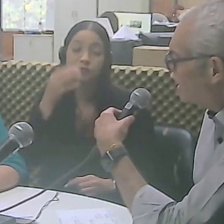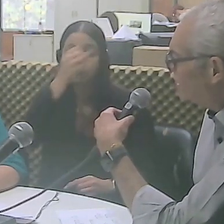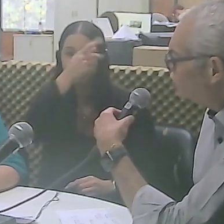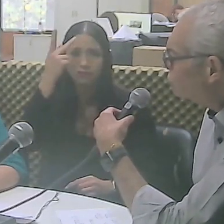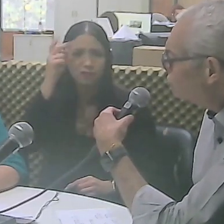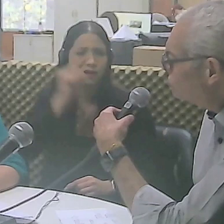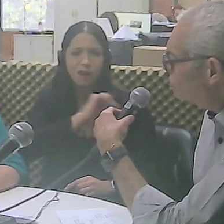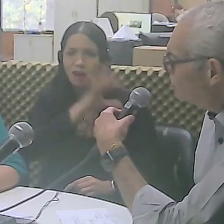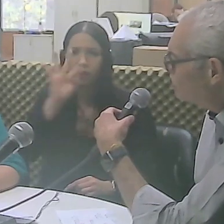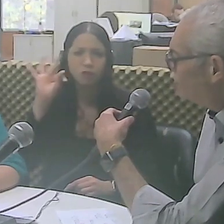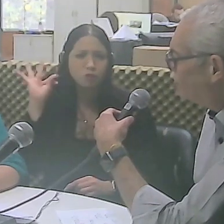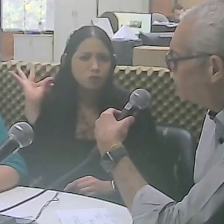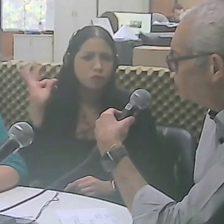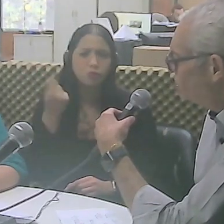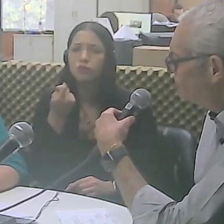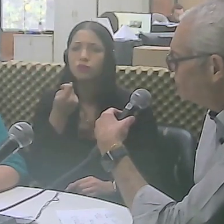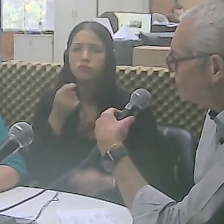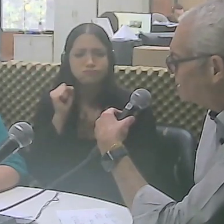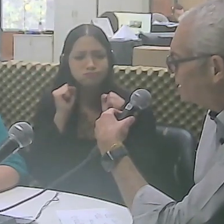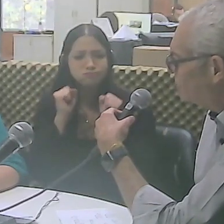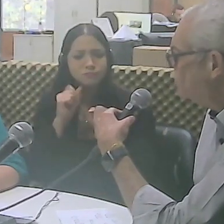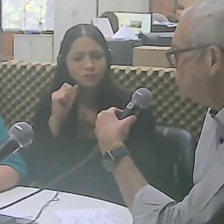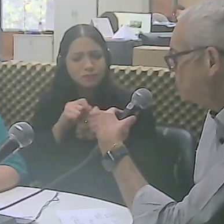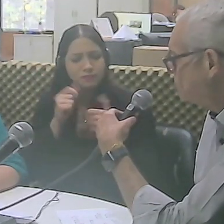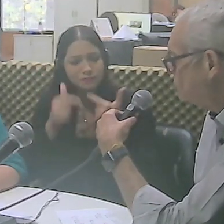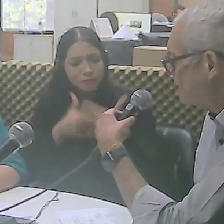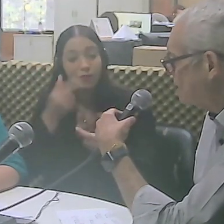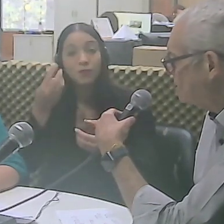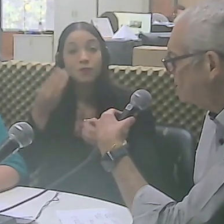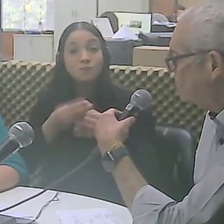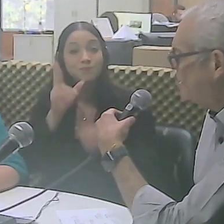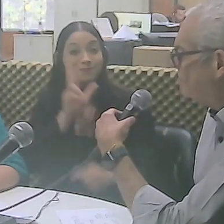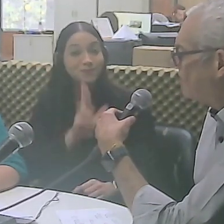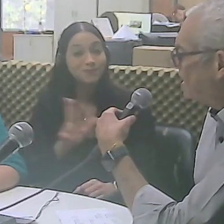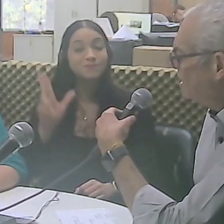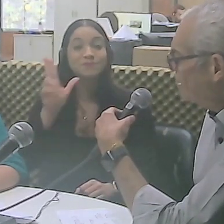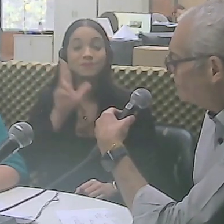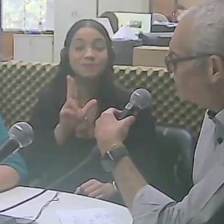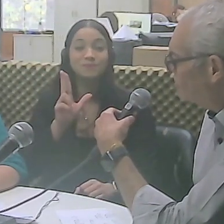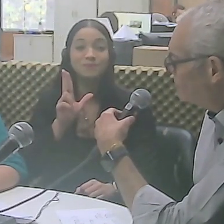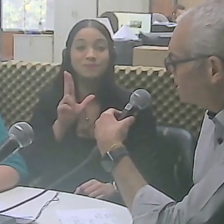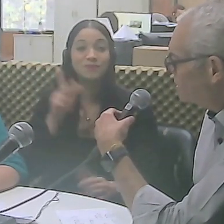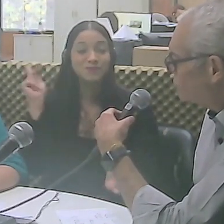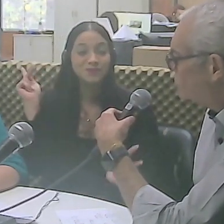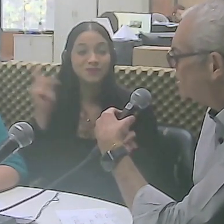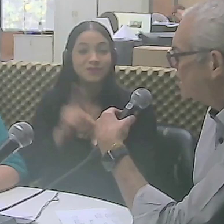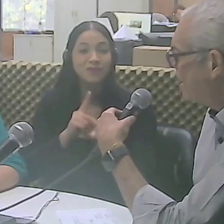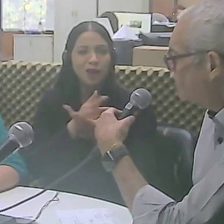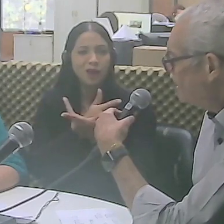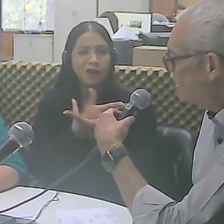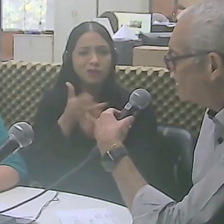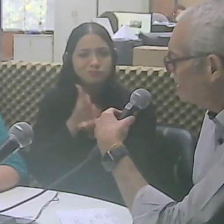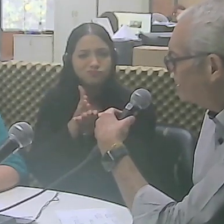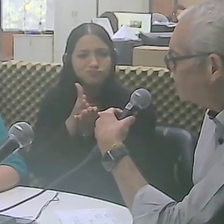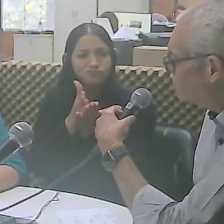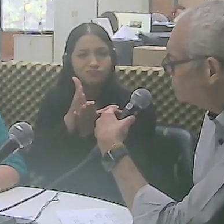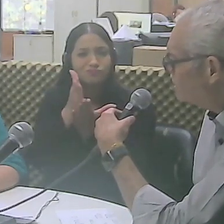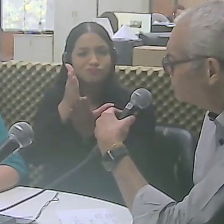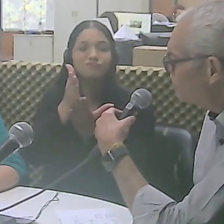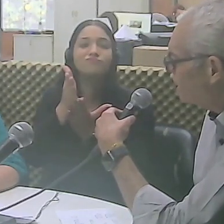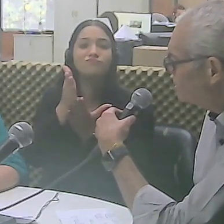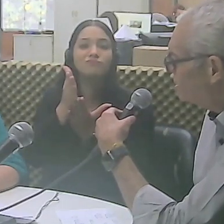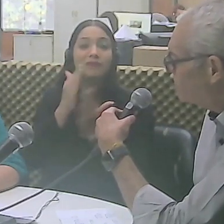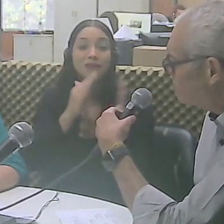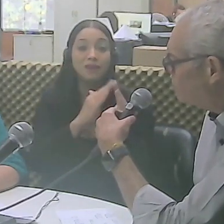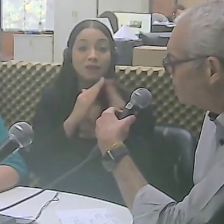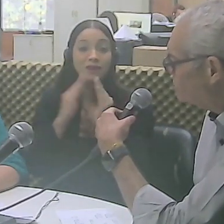muito clara. Tudo o que for possível fazer no município de Uberlândia para que efetivamente as coisas caminhem aqui na produção